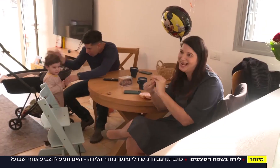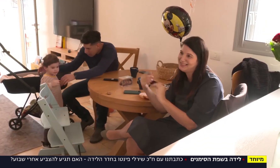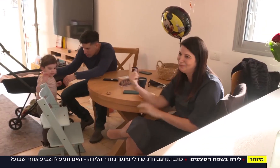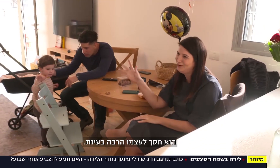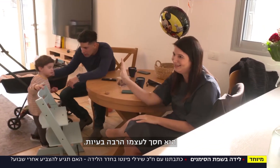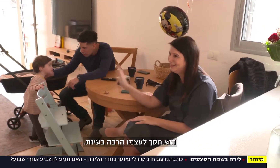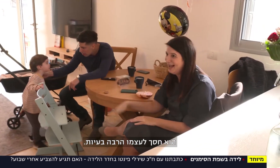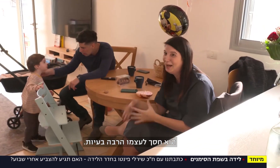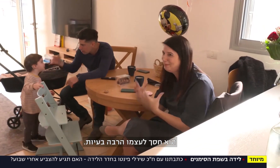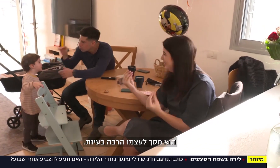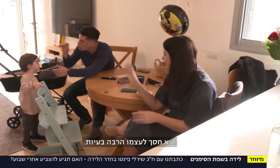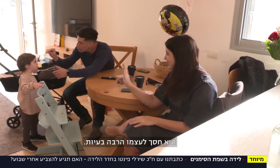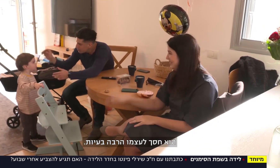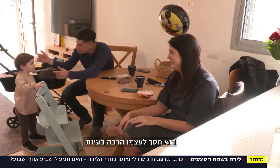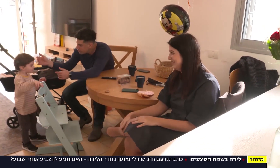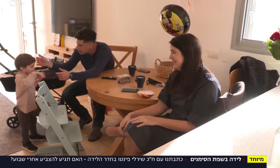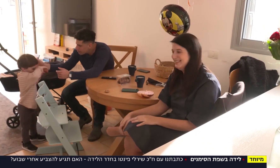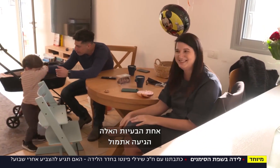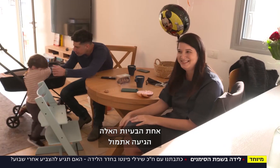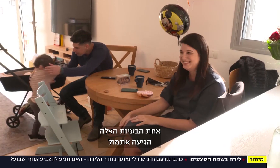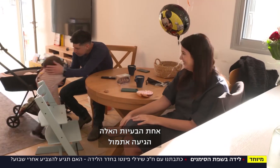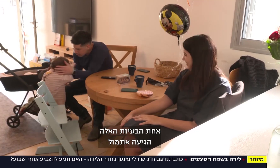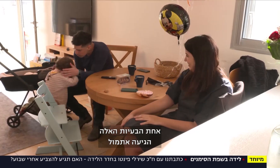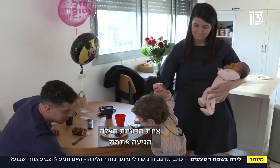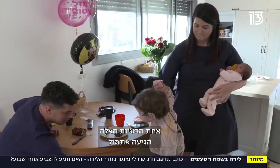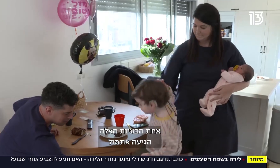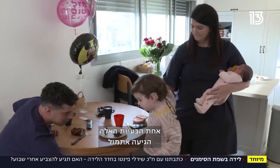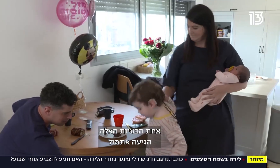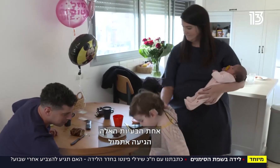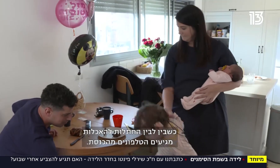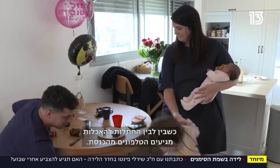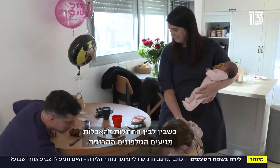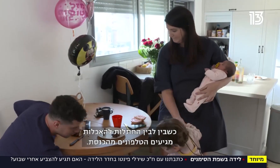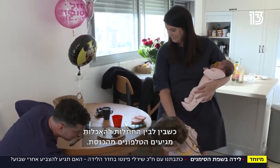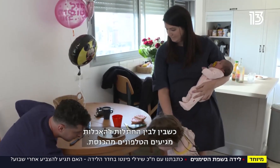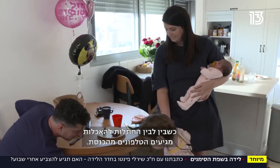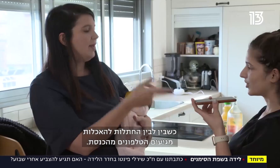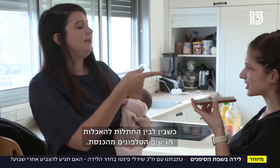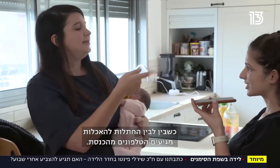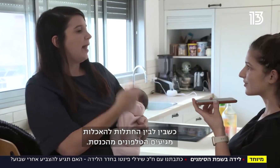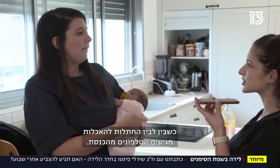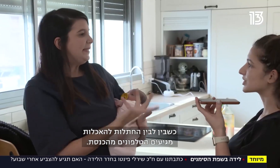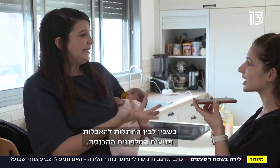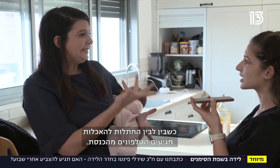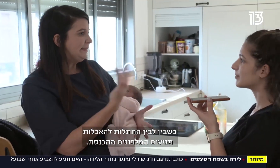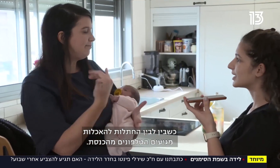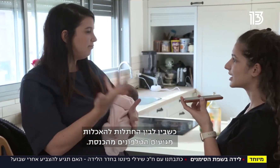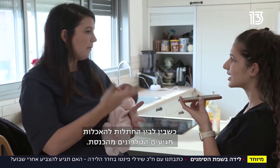הוא חסך לעצמו הרבה בעיות. אחת הבעיות האלה הגיעה אתמול, כשבין החתלות להאכלות מגיעים הטלפונים